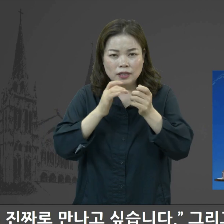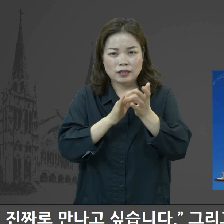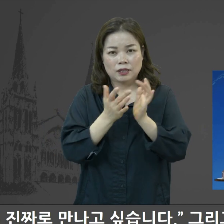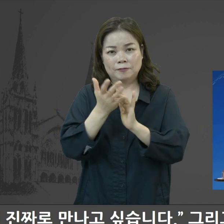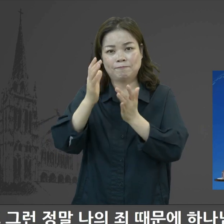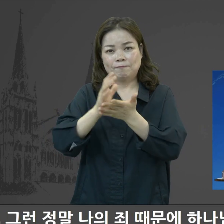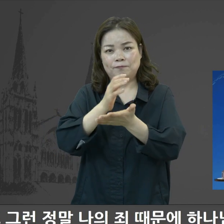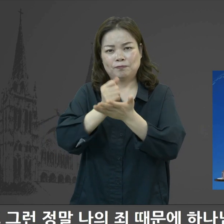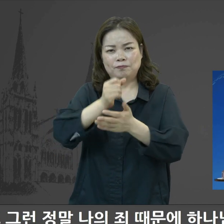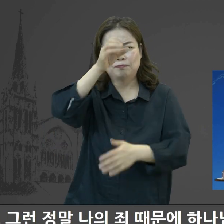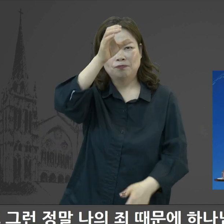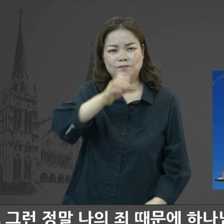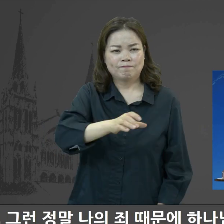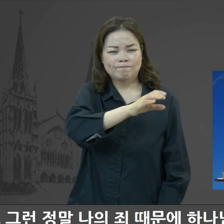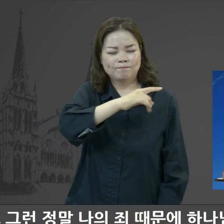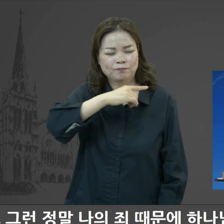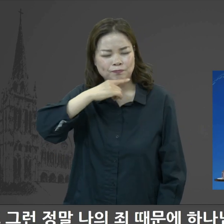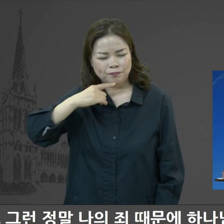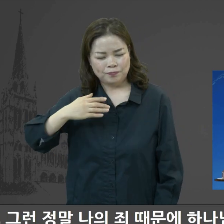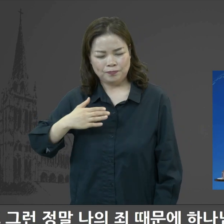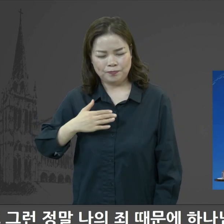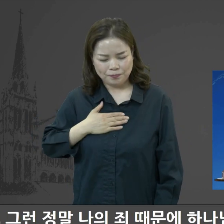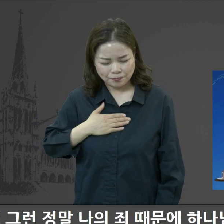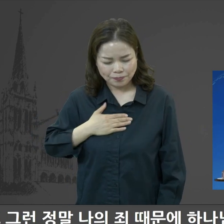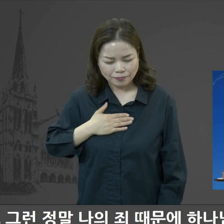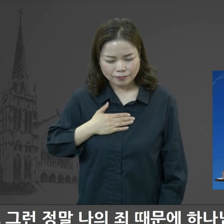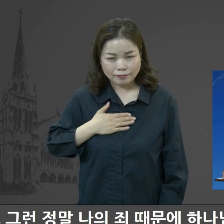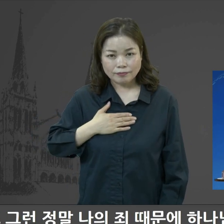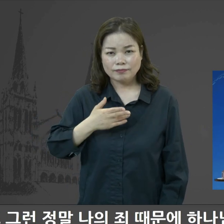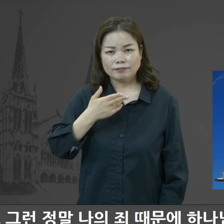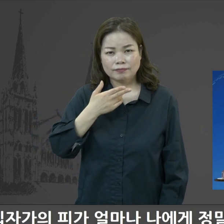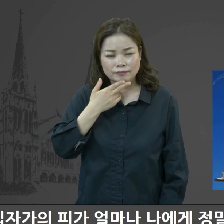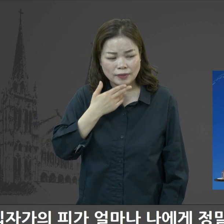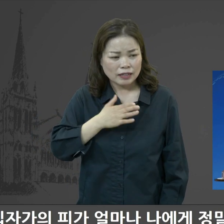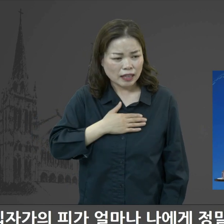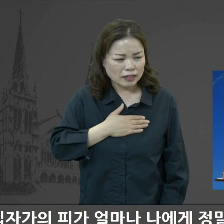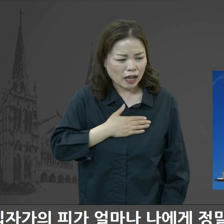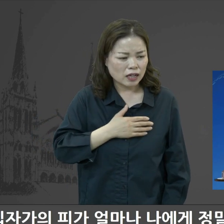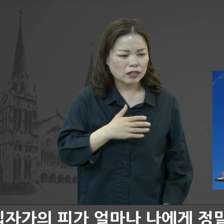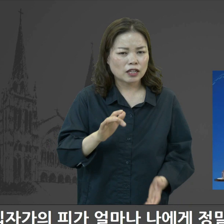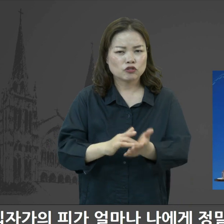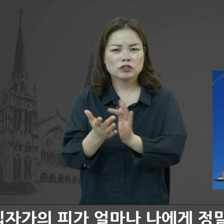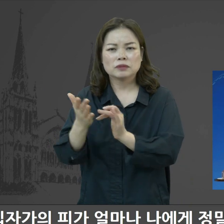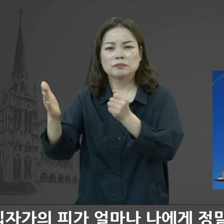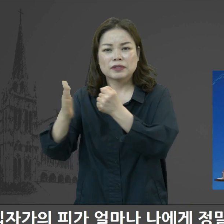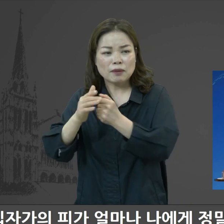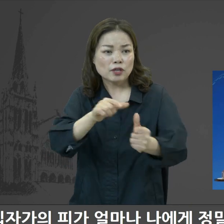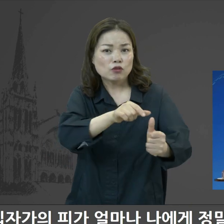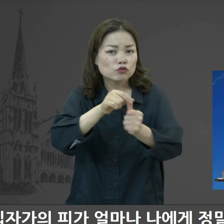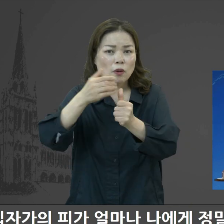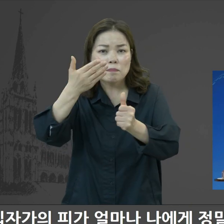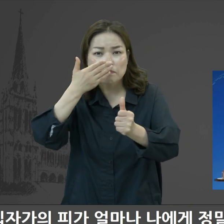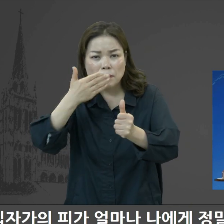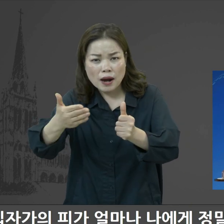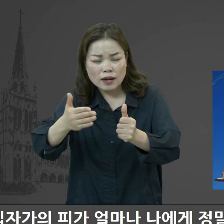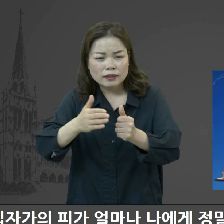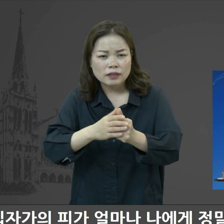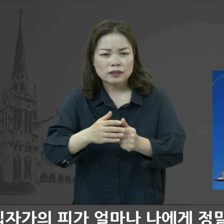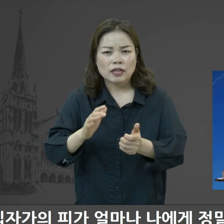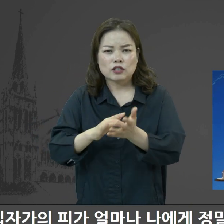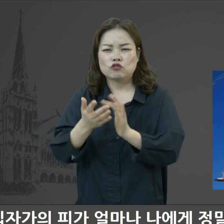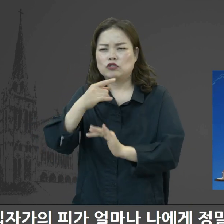그리스도의 십자가의 피가 얼마나 나에게 정말 없어서는 안 되는, 내가 이것 때문에 구원받았는데 정말 이 피가